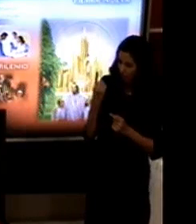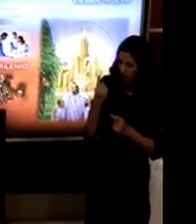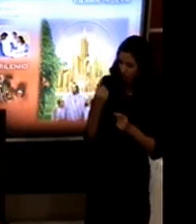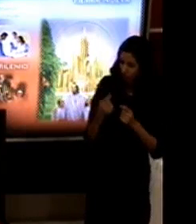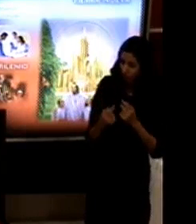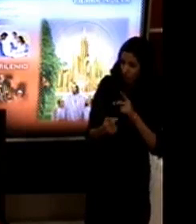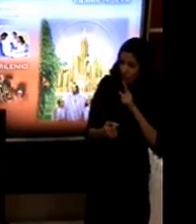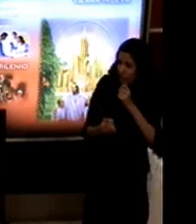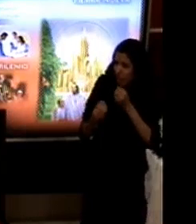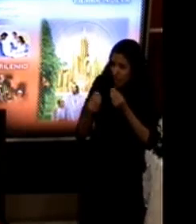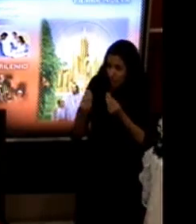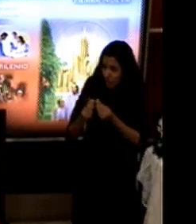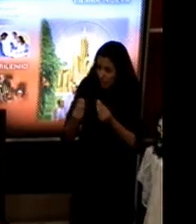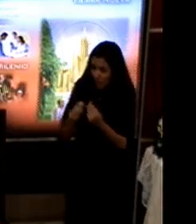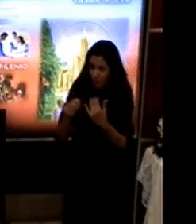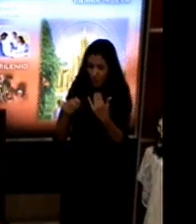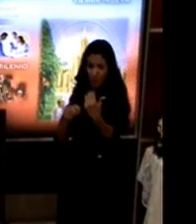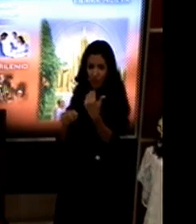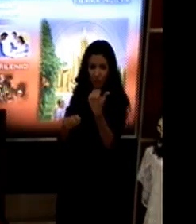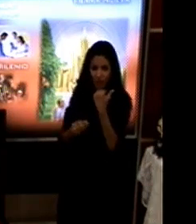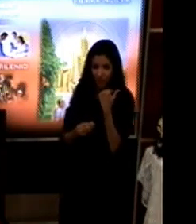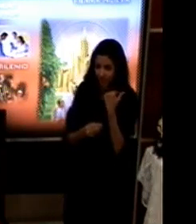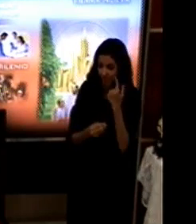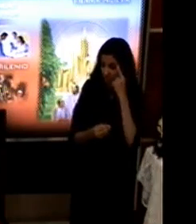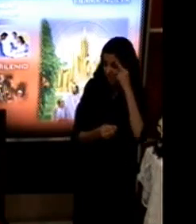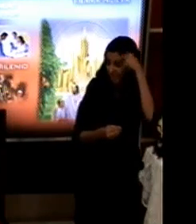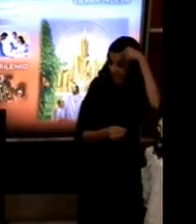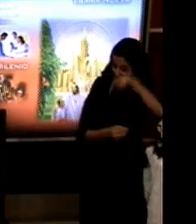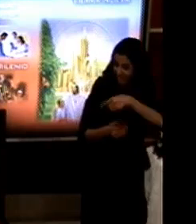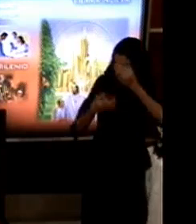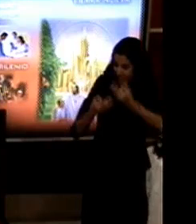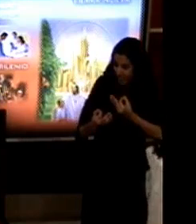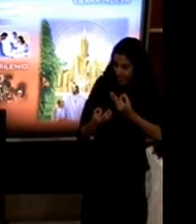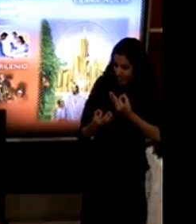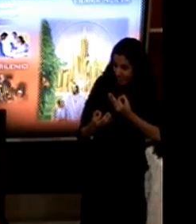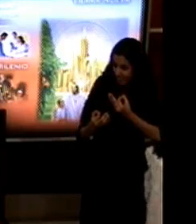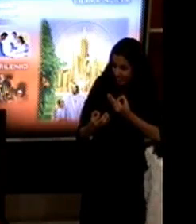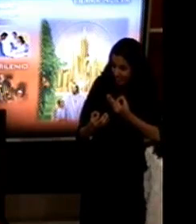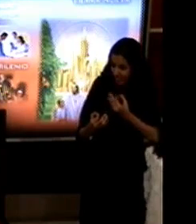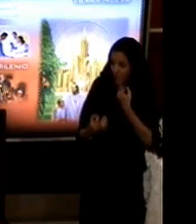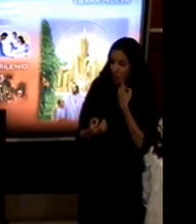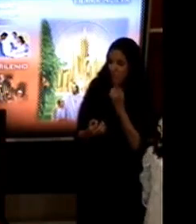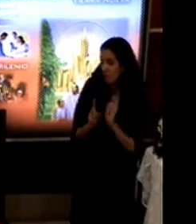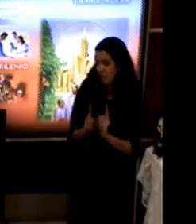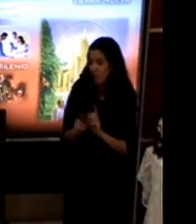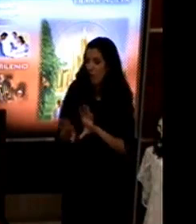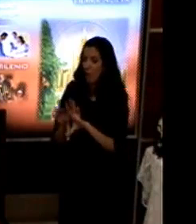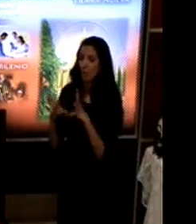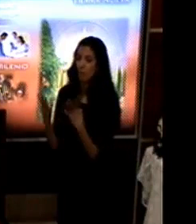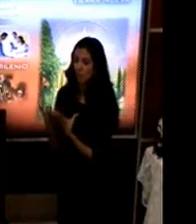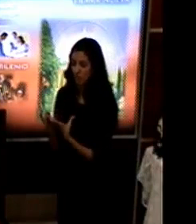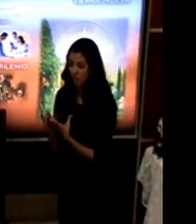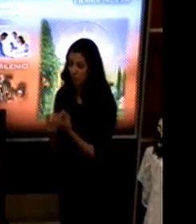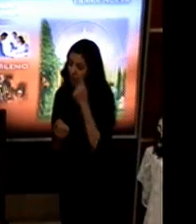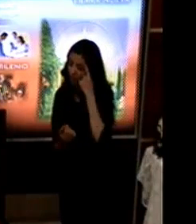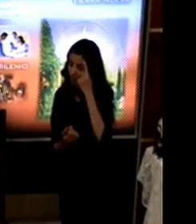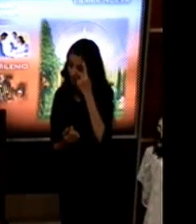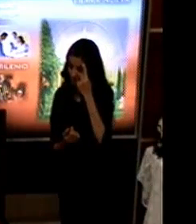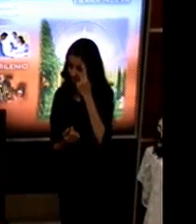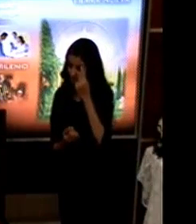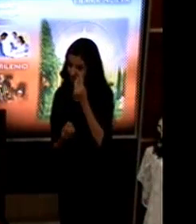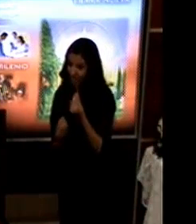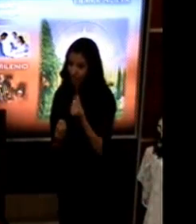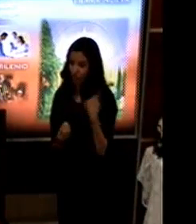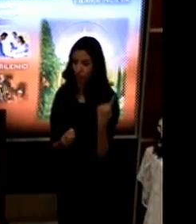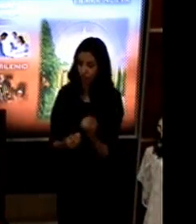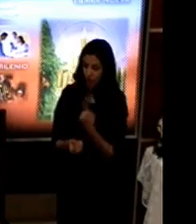que los otros iban de contramano. Algunos dicen que los que guardamos el sábado vamos de contramano. Al contrario, el mundo es de Dios. Y